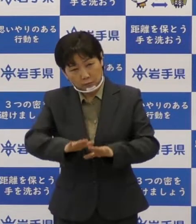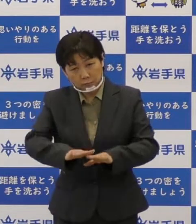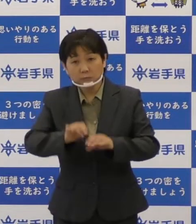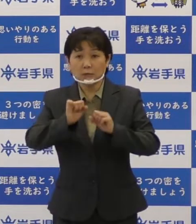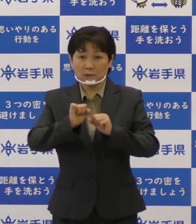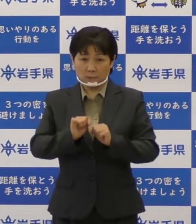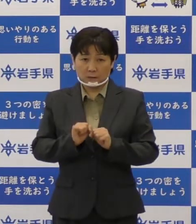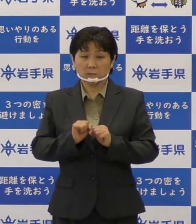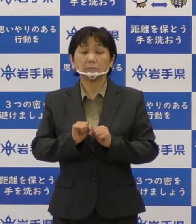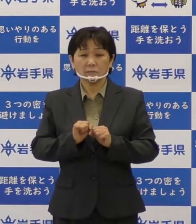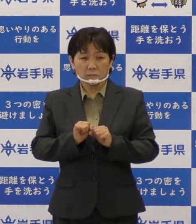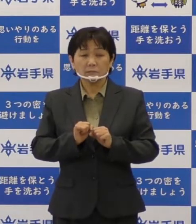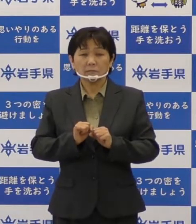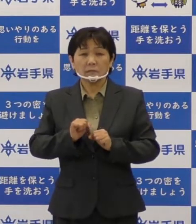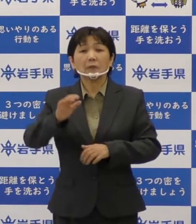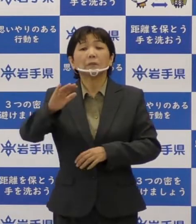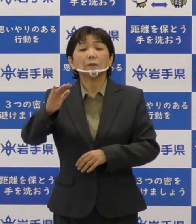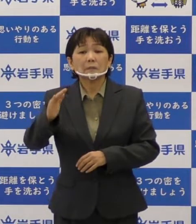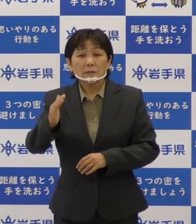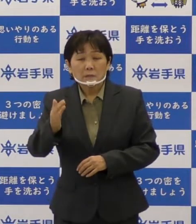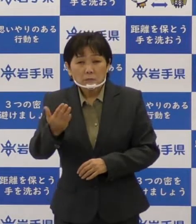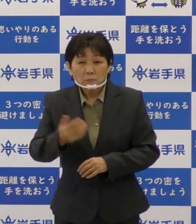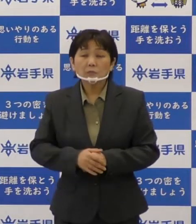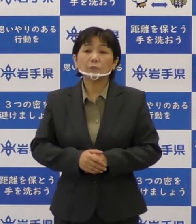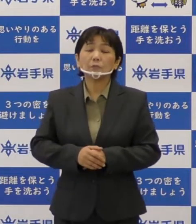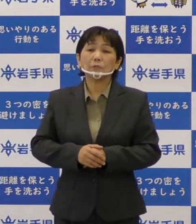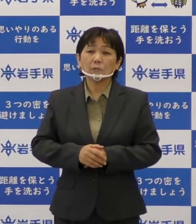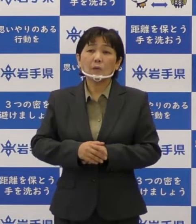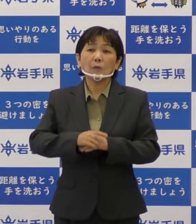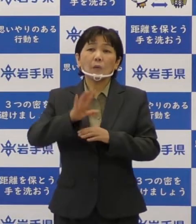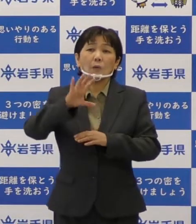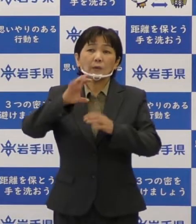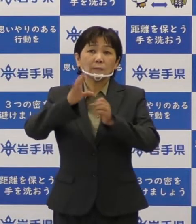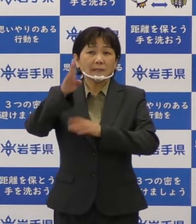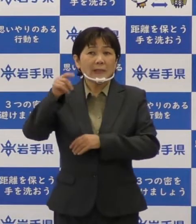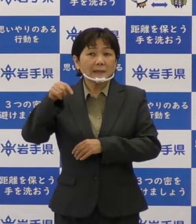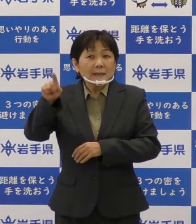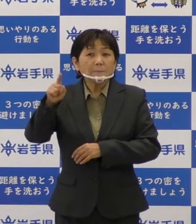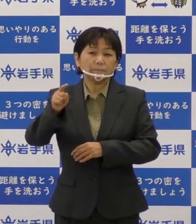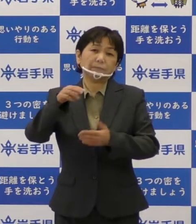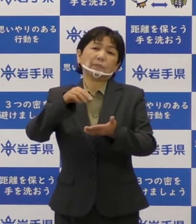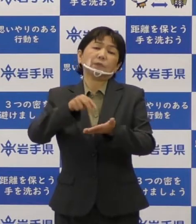た支援策ということについて、ご案内しました。